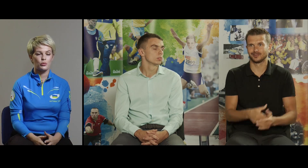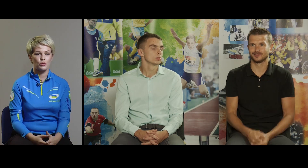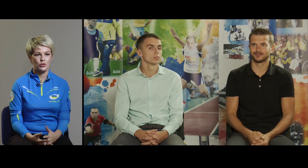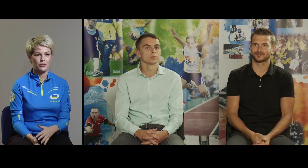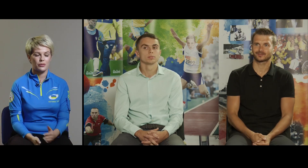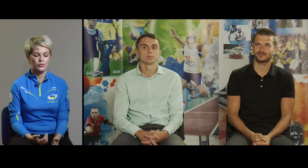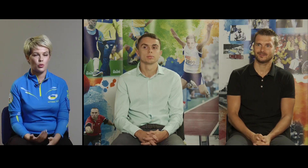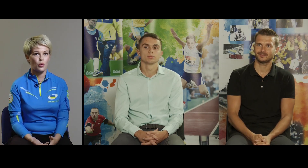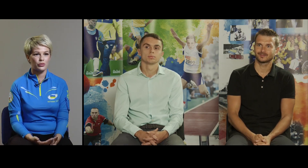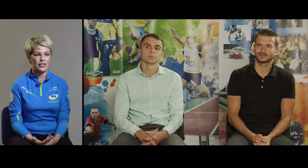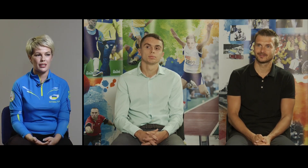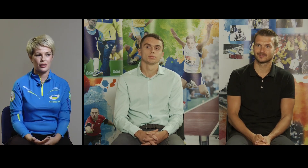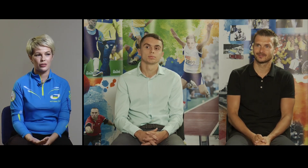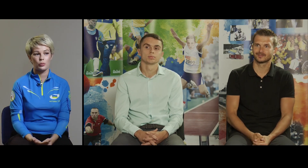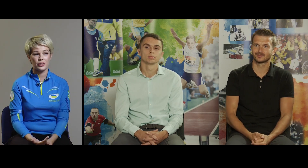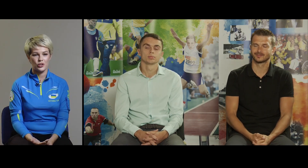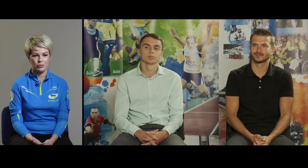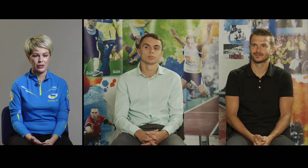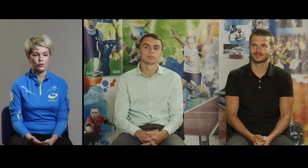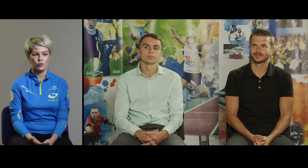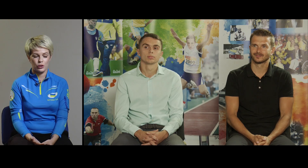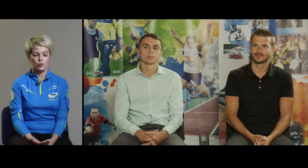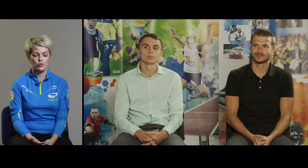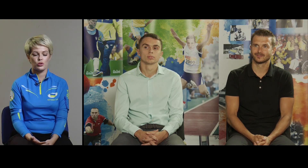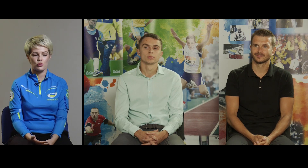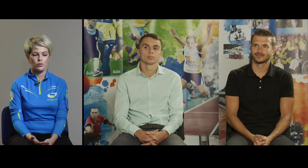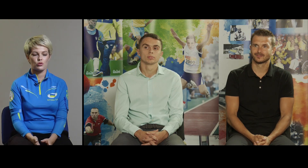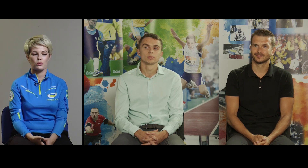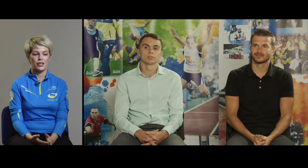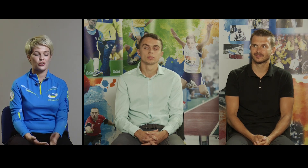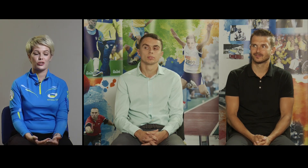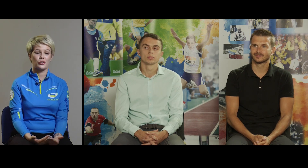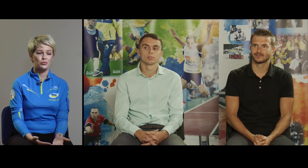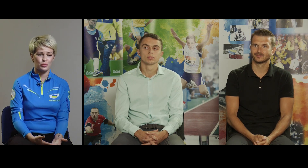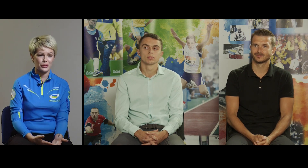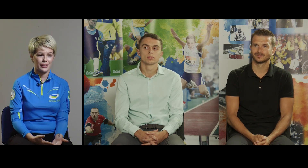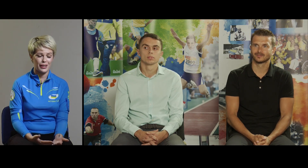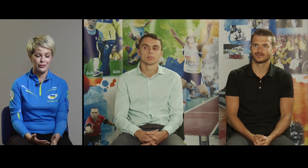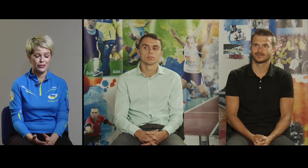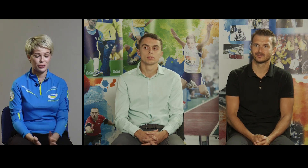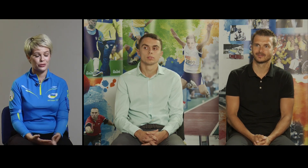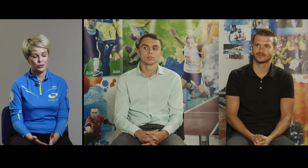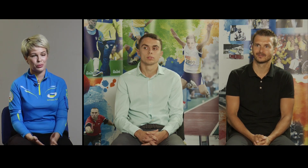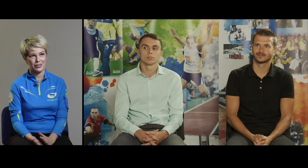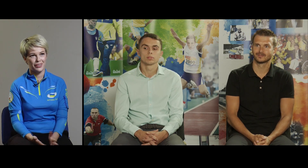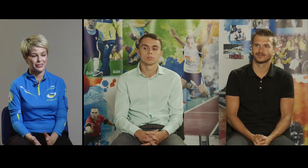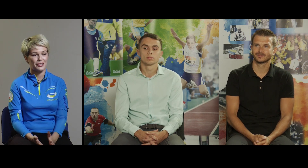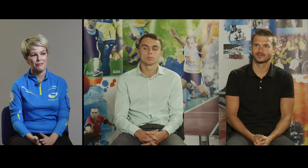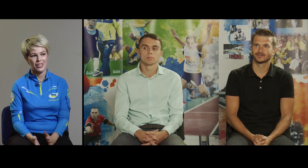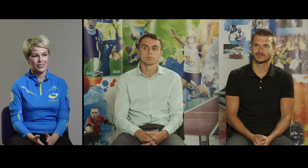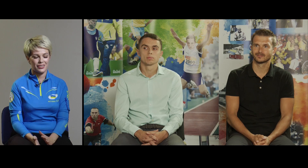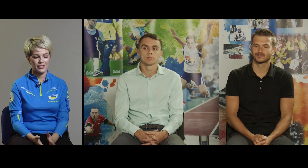подаю йому умовний знак обличчям для того, щоб він зрозумів, що м'яч не йому піде, а він